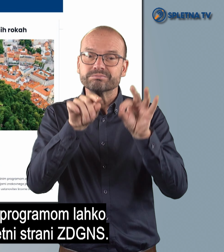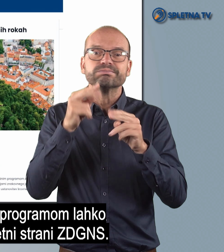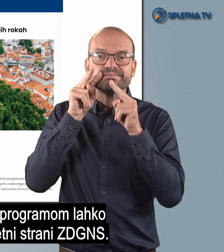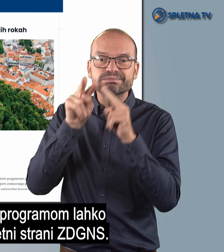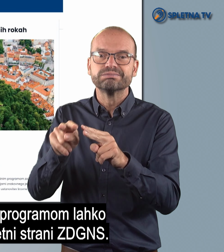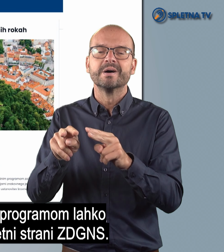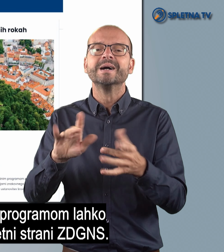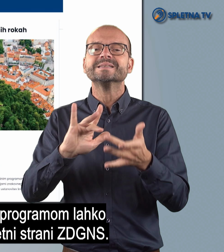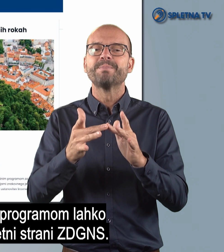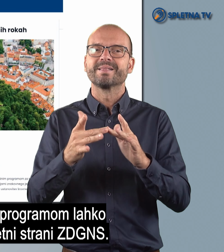ZDGNS.